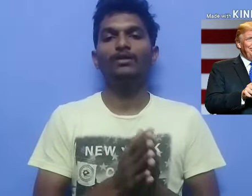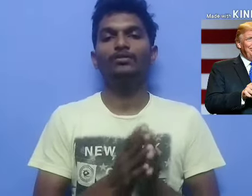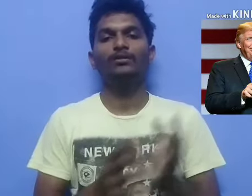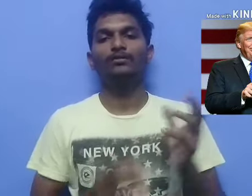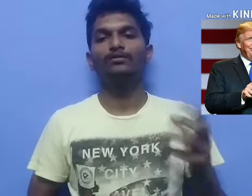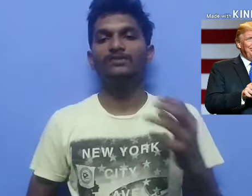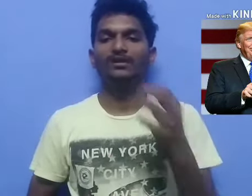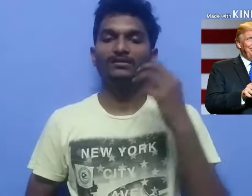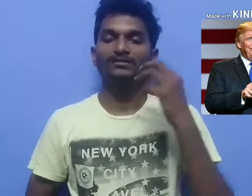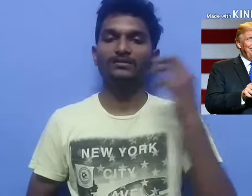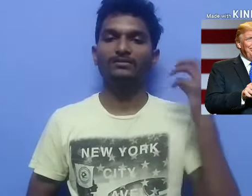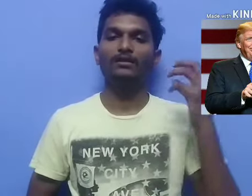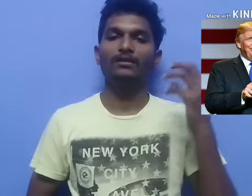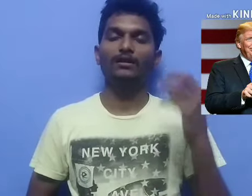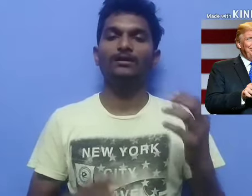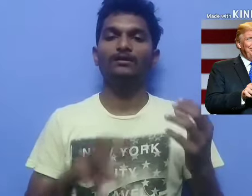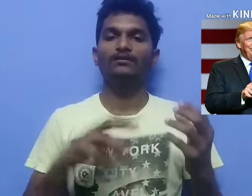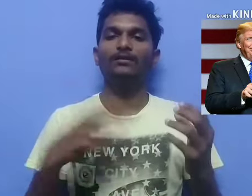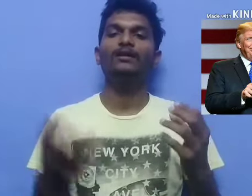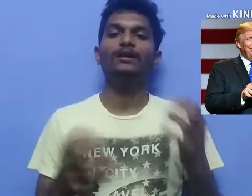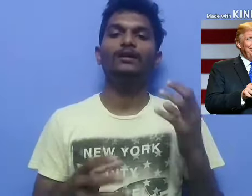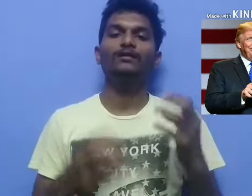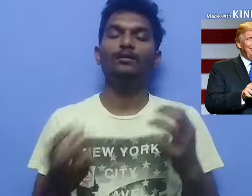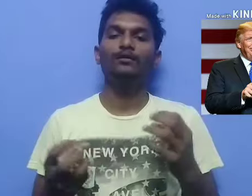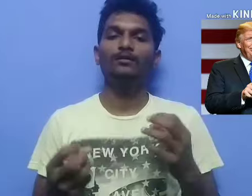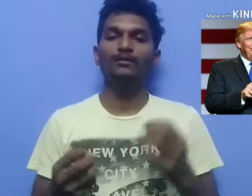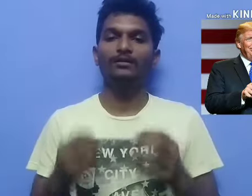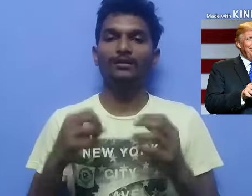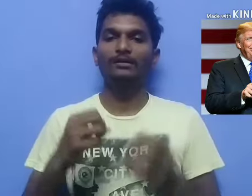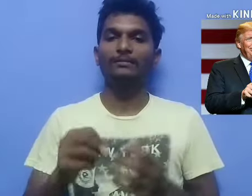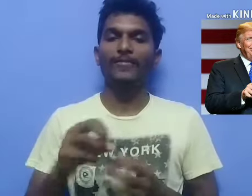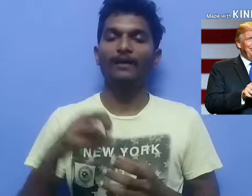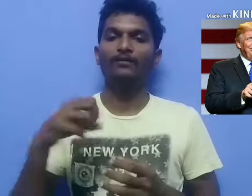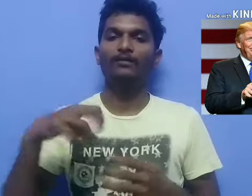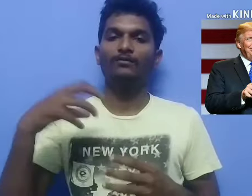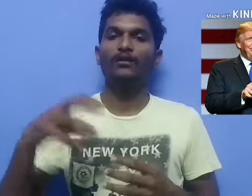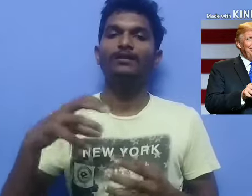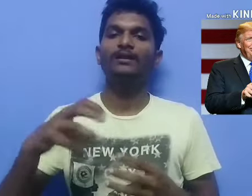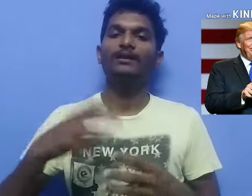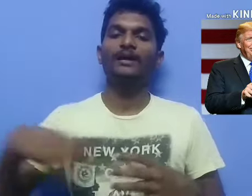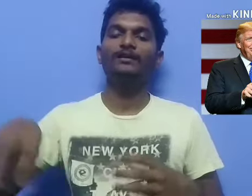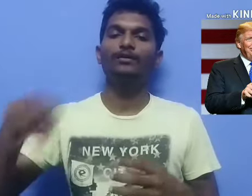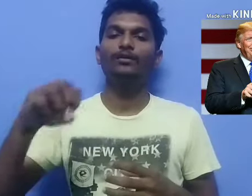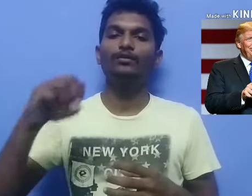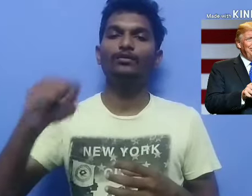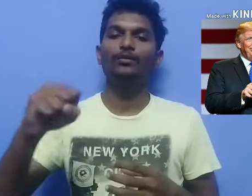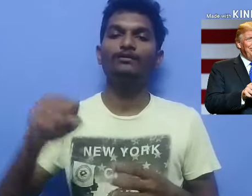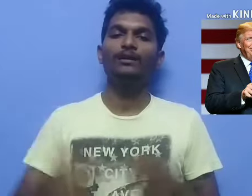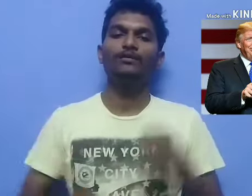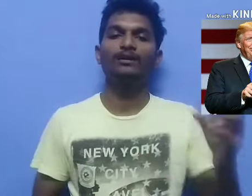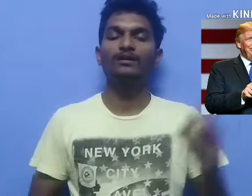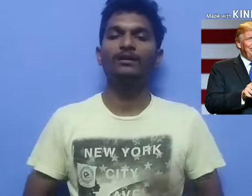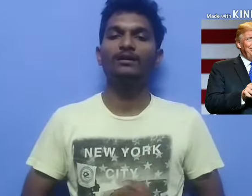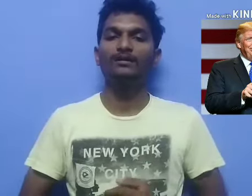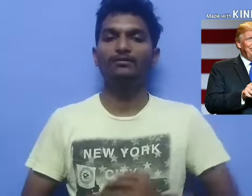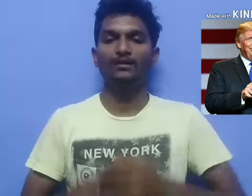ஒரு ரூல்ஸ் அண்ட் ரெகுலேஷன்ஸ் வந்து அந்த வேர்ல்டோட ஒரு அவங்க வேர்ல்டில் இருக்க கண்ட்ரியோட ஒரு புடி வந்து அவங்கக்கிட்ட தான் இருக்குது அப்படிங்கிற